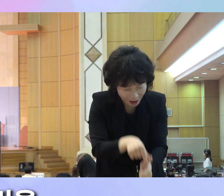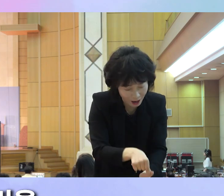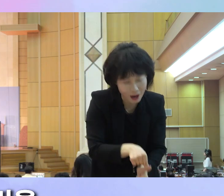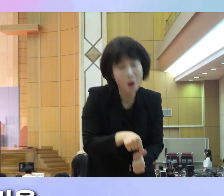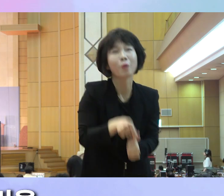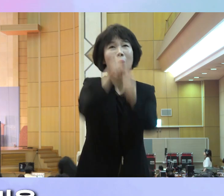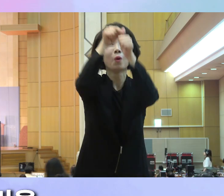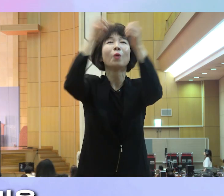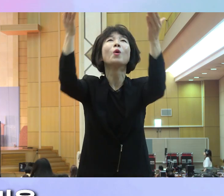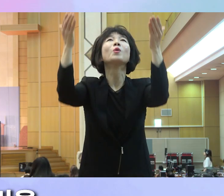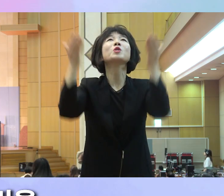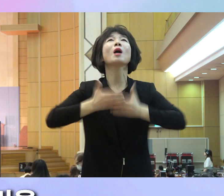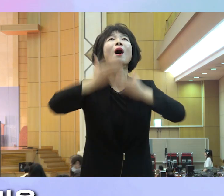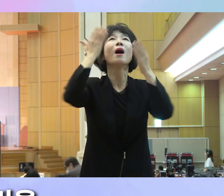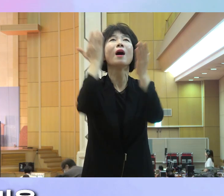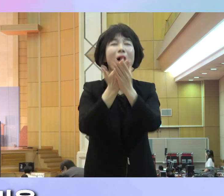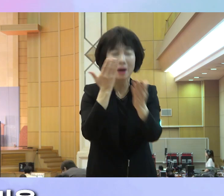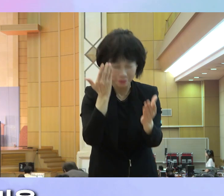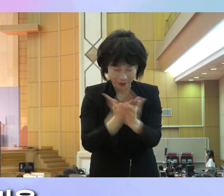호산나